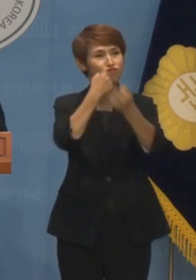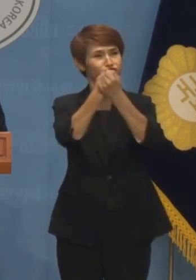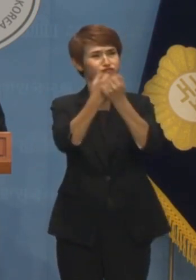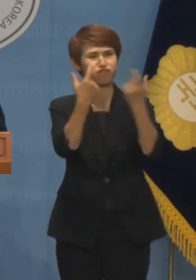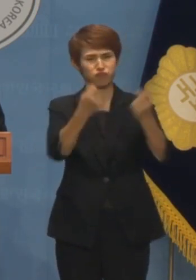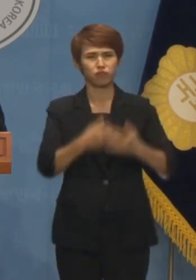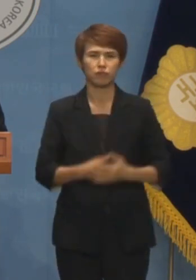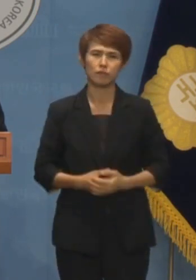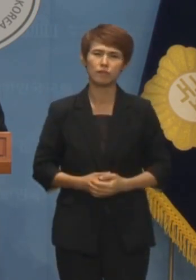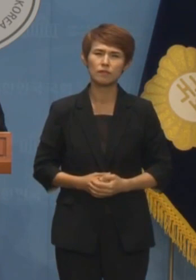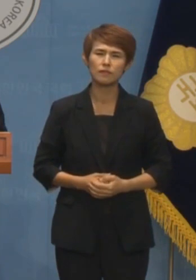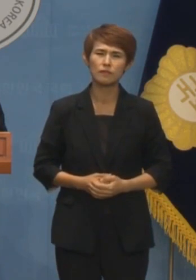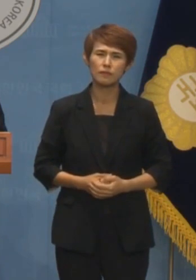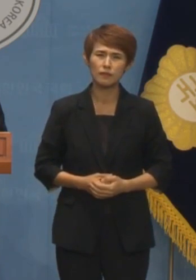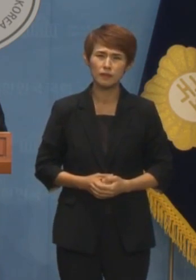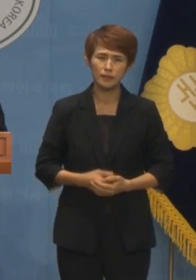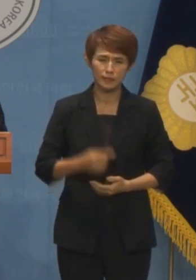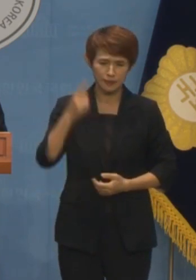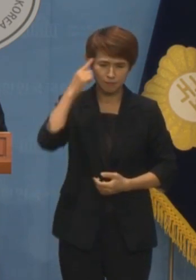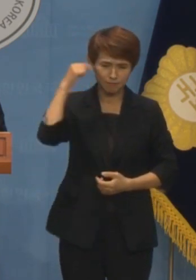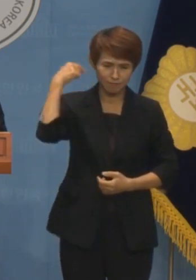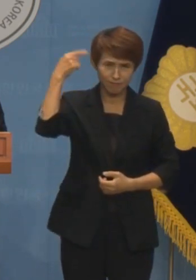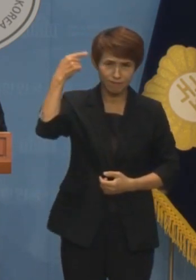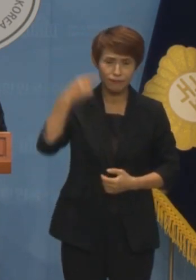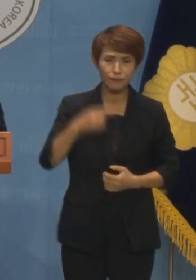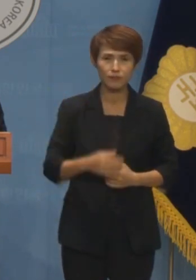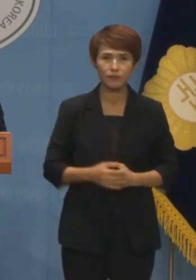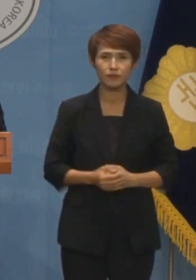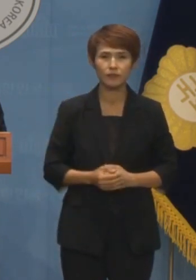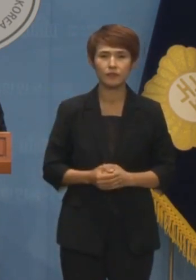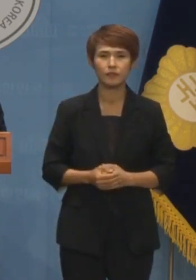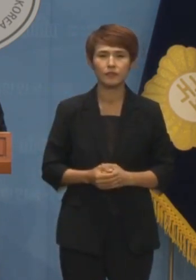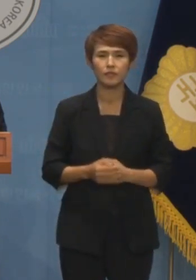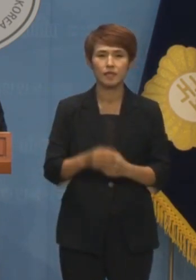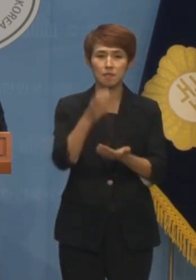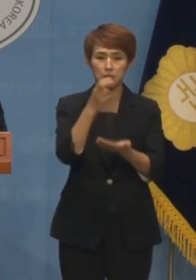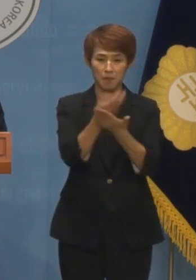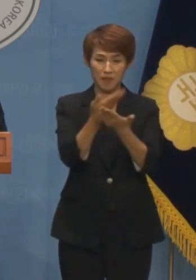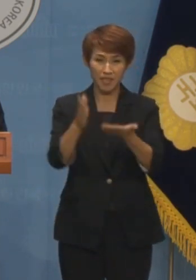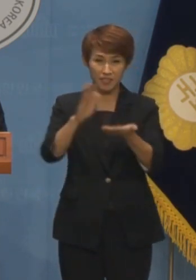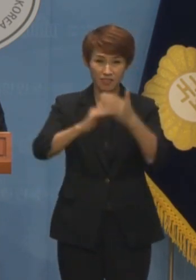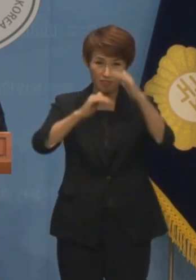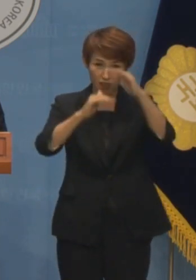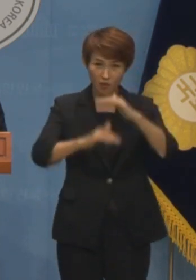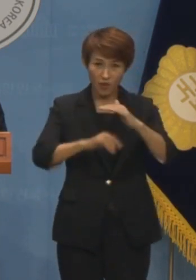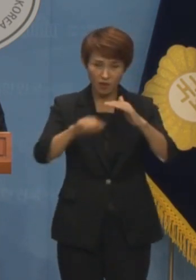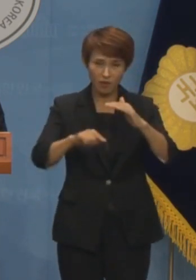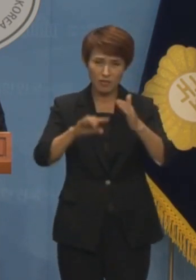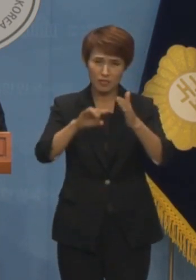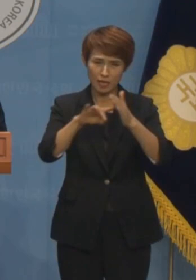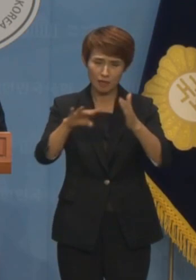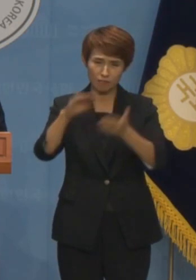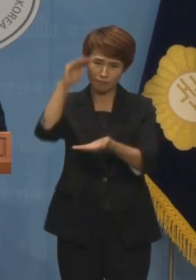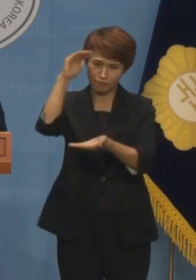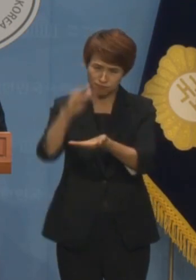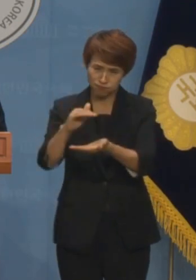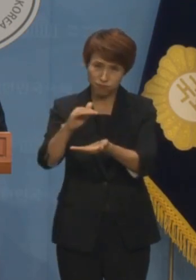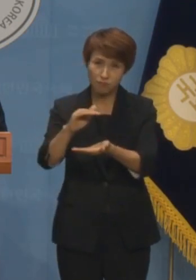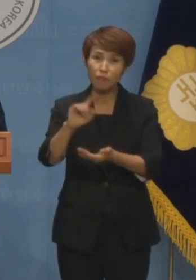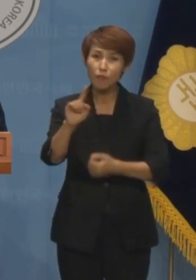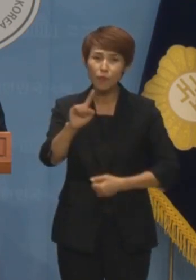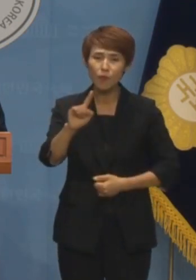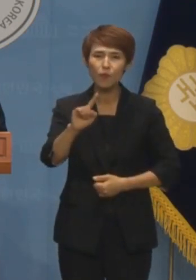이 정부는 대체 제정신입니까? 이번 개편안에서 가장 많은 세수가 줄어드는